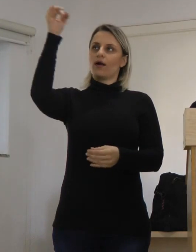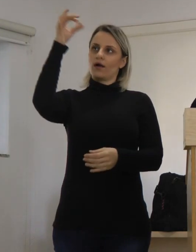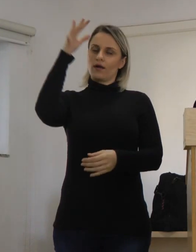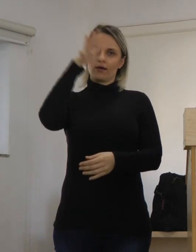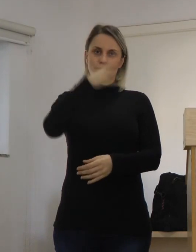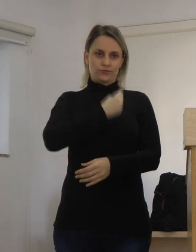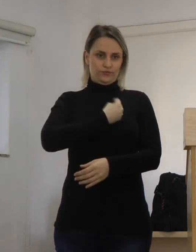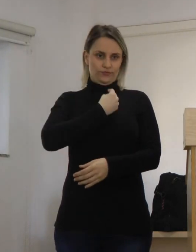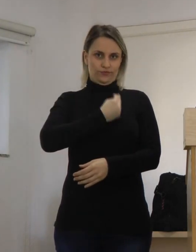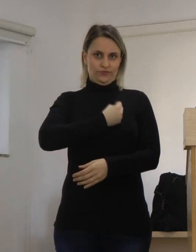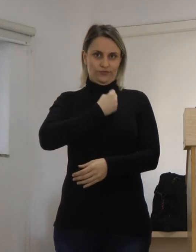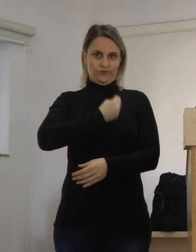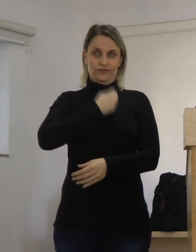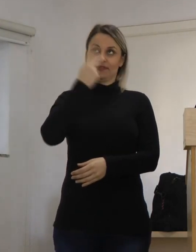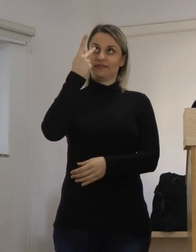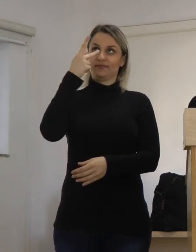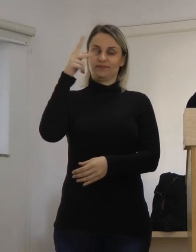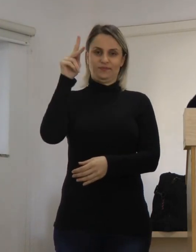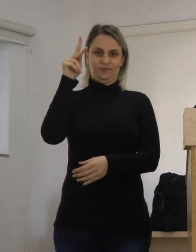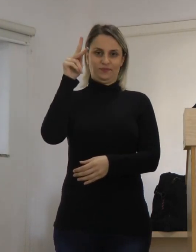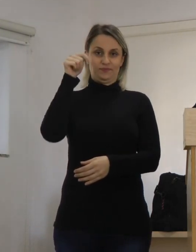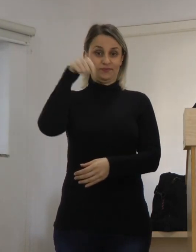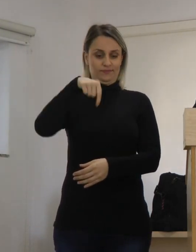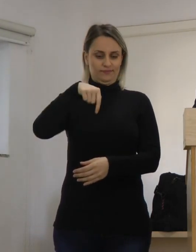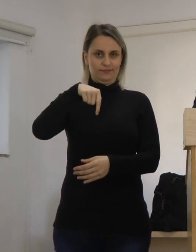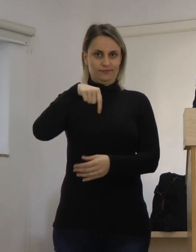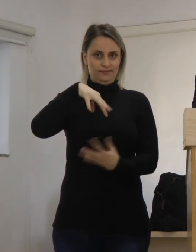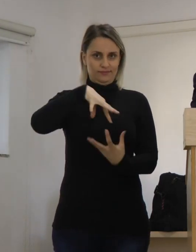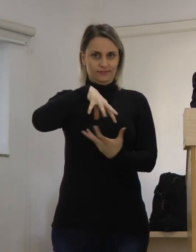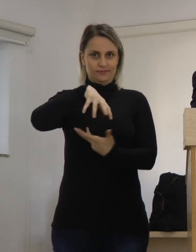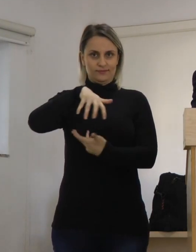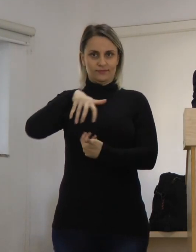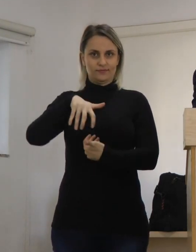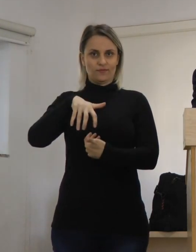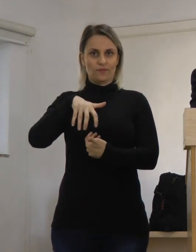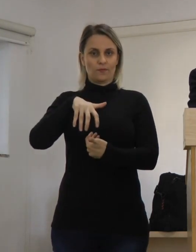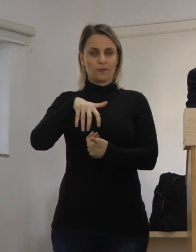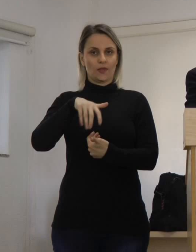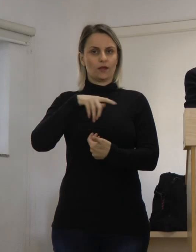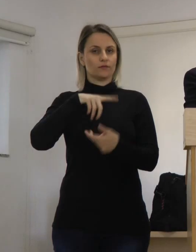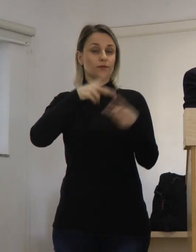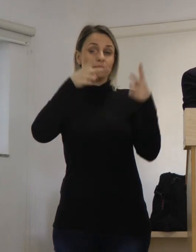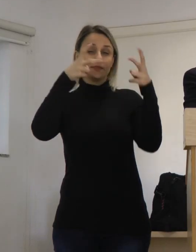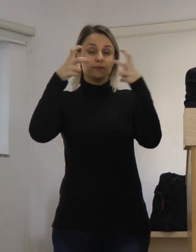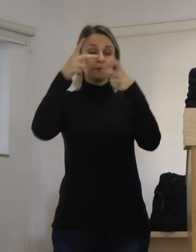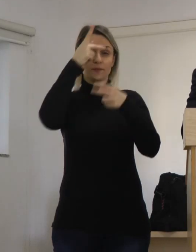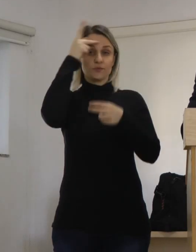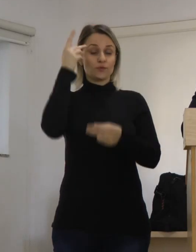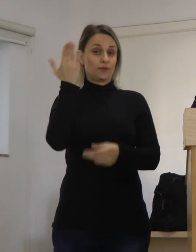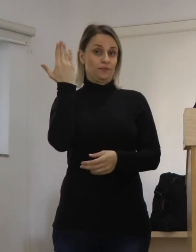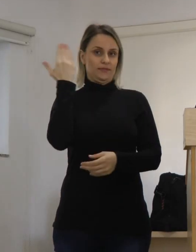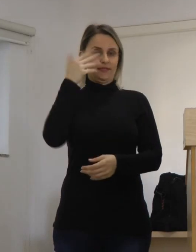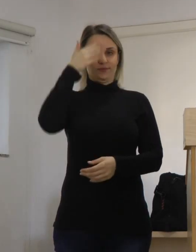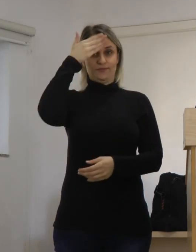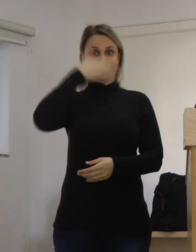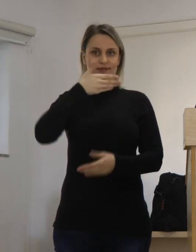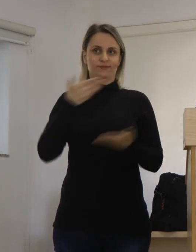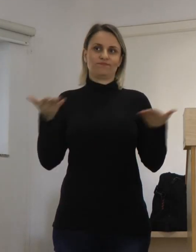alguém que foi cego, um deficiente visual, que agora está nos falando. Vamos ver a